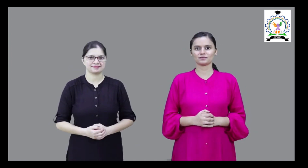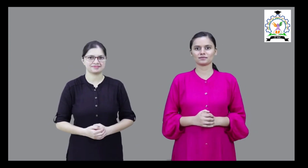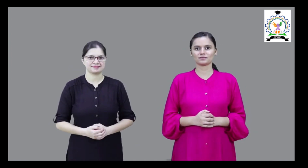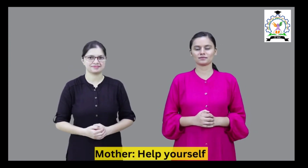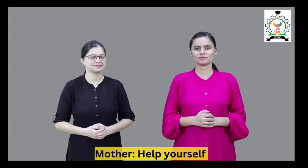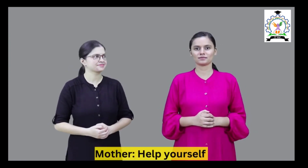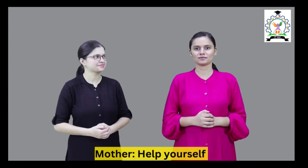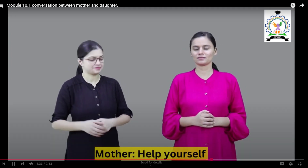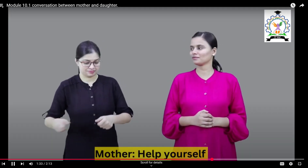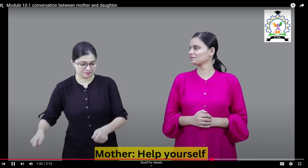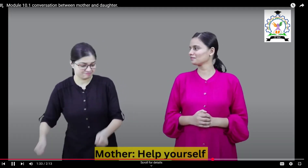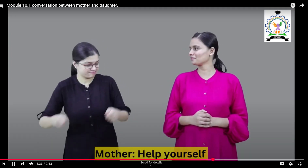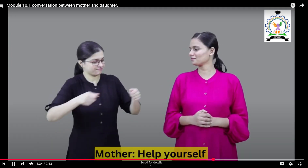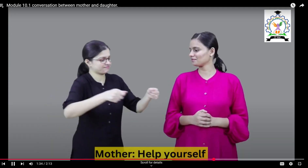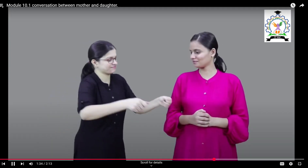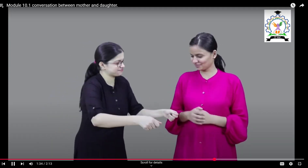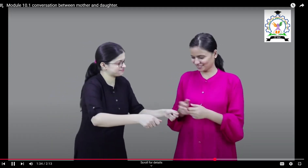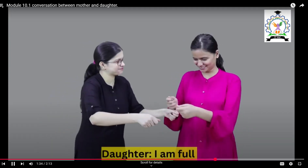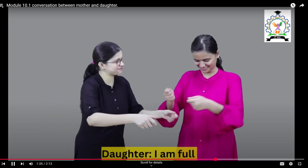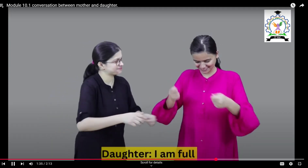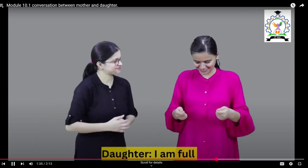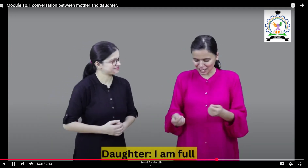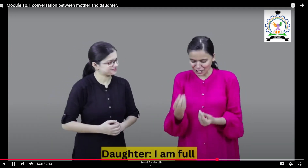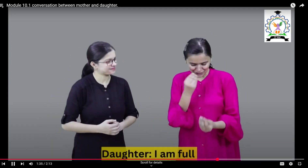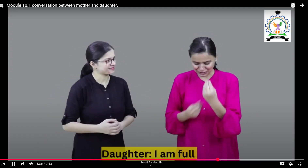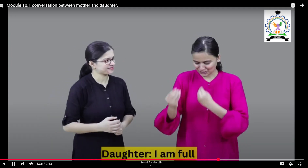पसंद है, मुझे बहुत तेज़ भूख लग रही है। खुद खाओ।